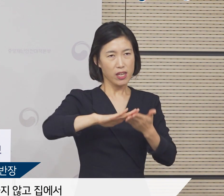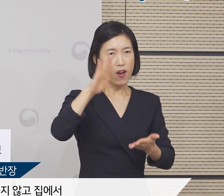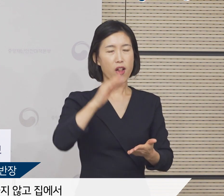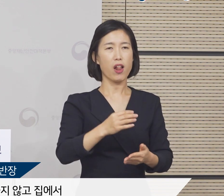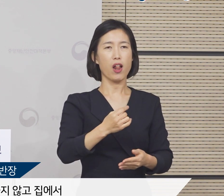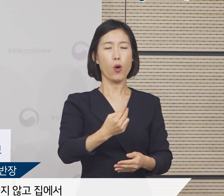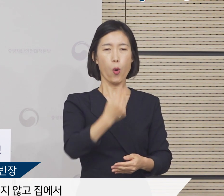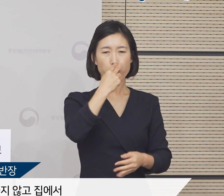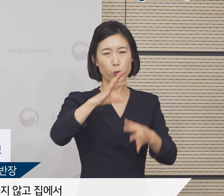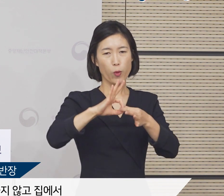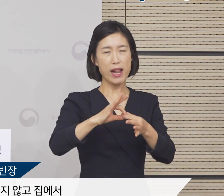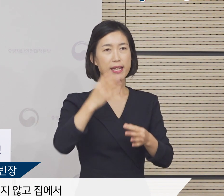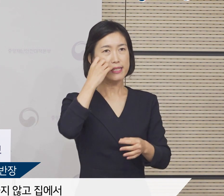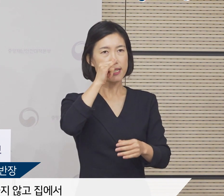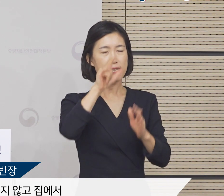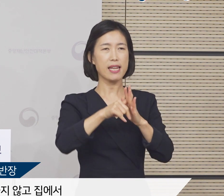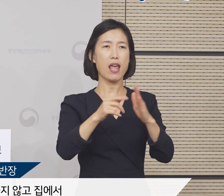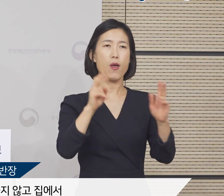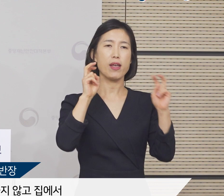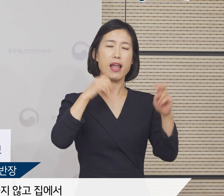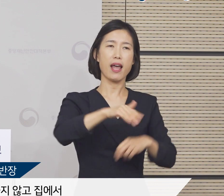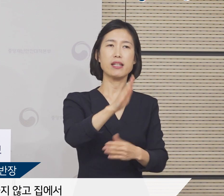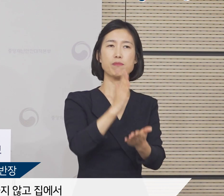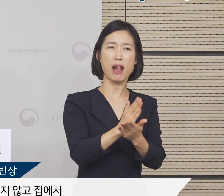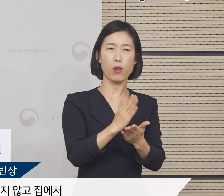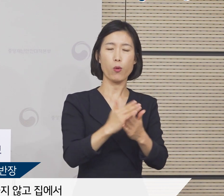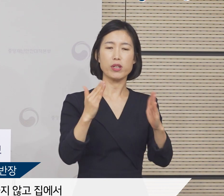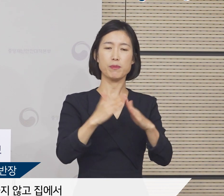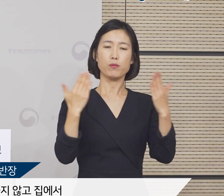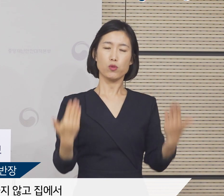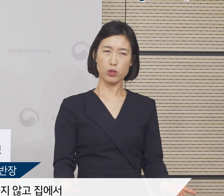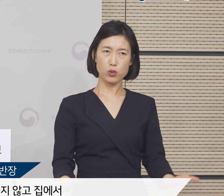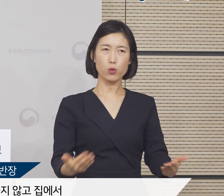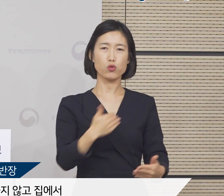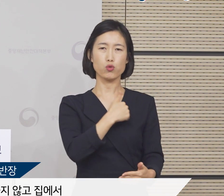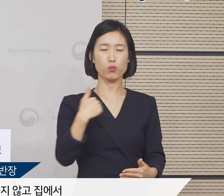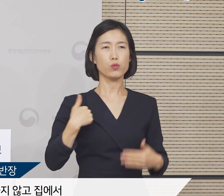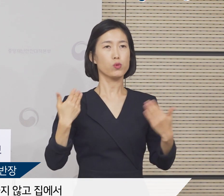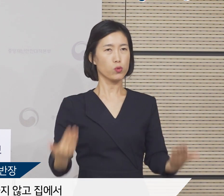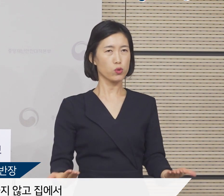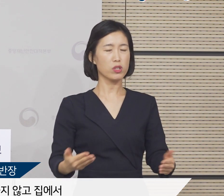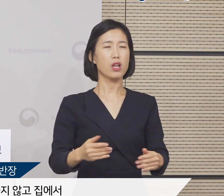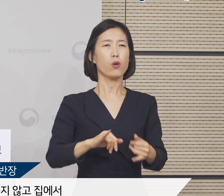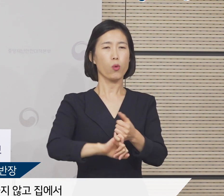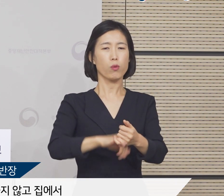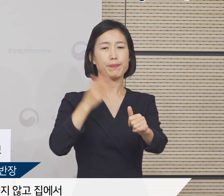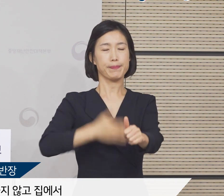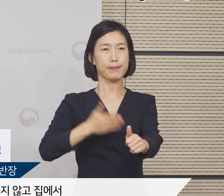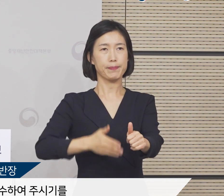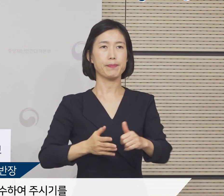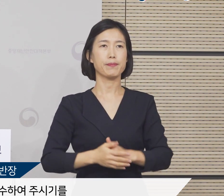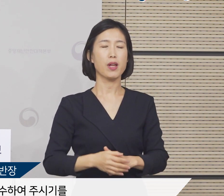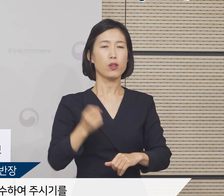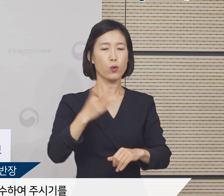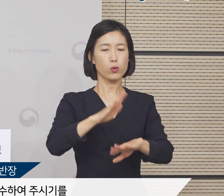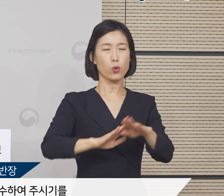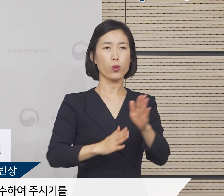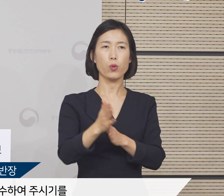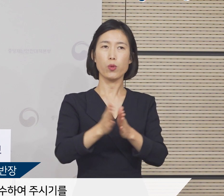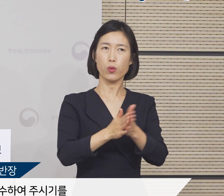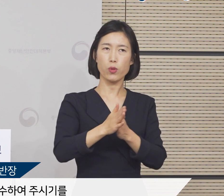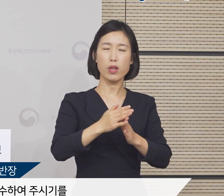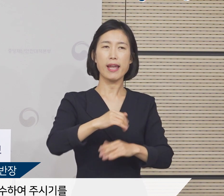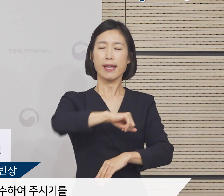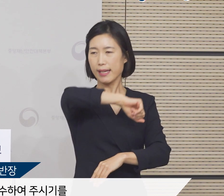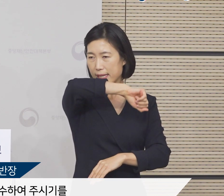호흡기 증상이 있는 경우 출근하지 않고 집에서 충분히 휴식하여 주시기를 당부드리며 손 씻기와 기침,